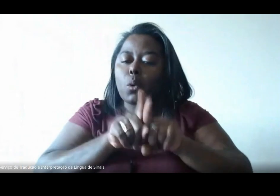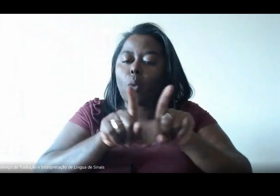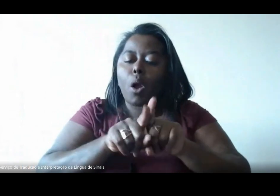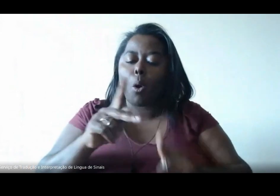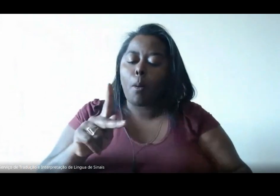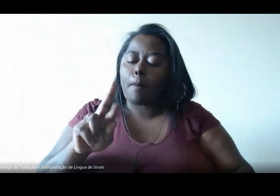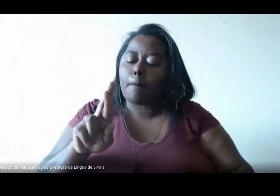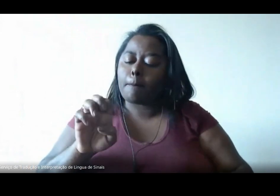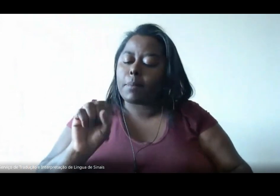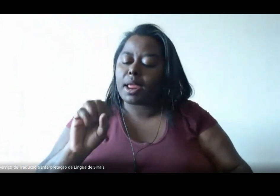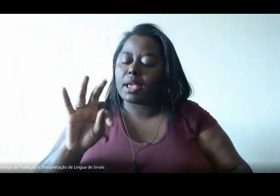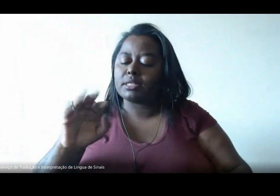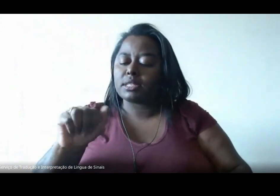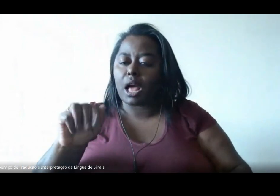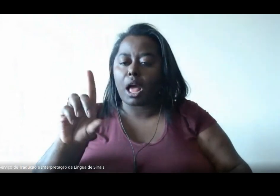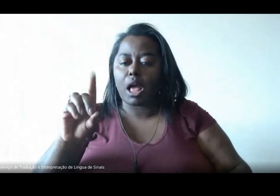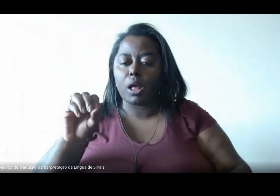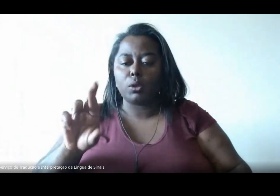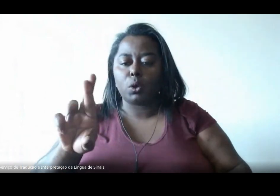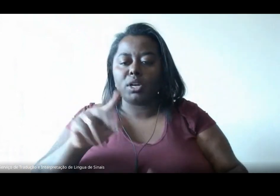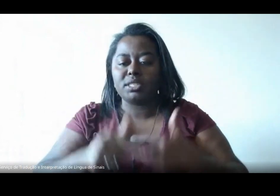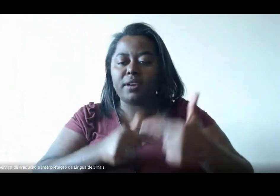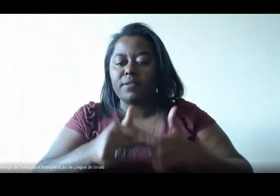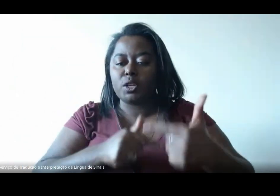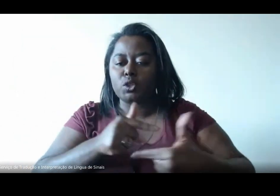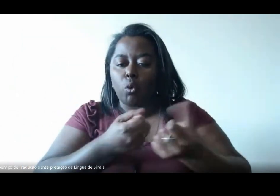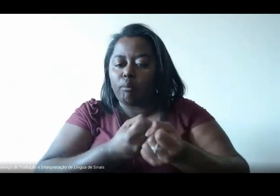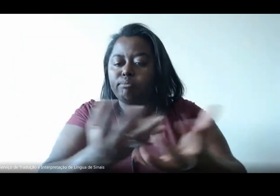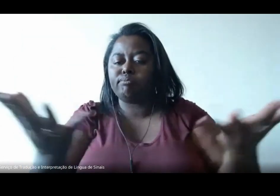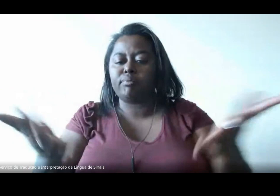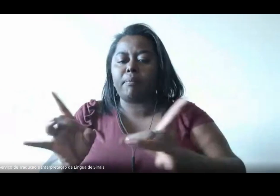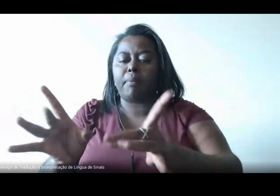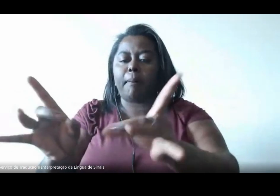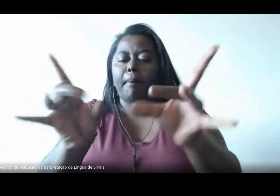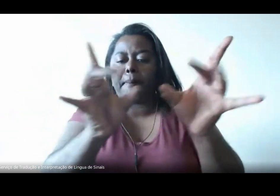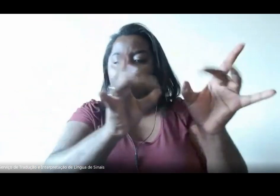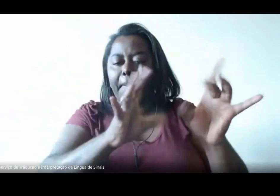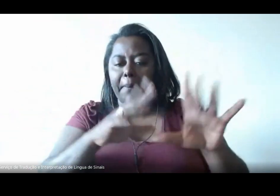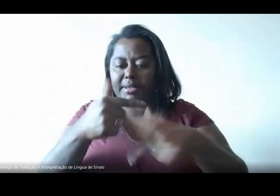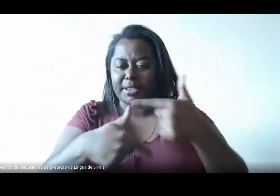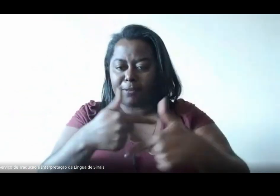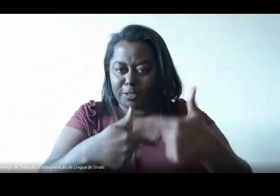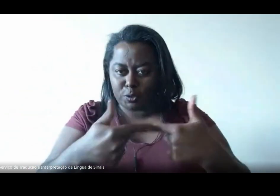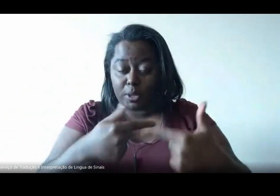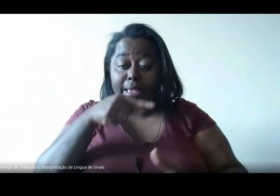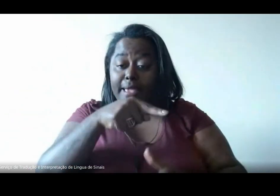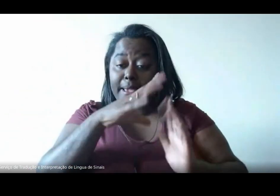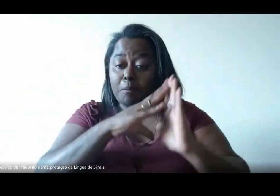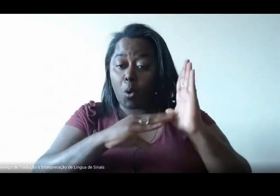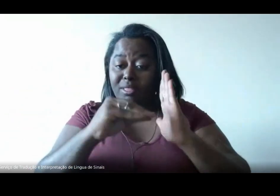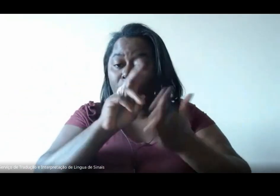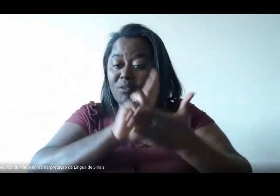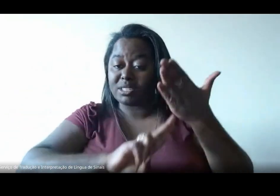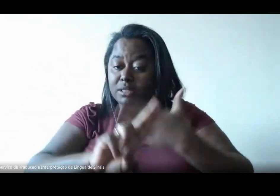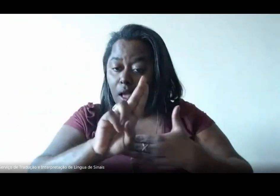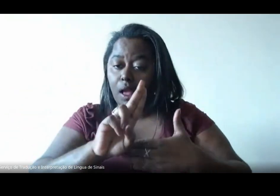de serviços para o mercado e para o mundo privado. Esse é um modelo de universidade